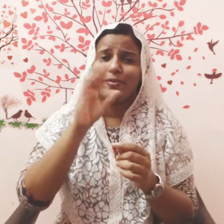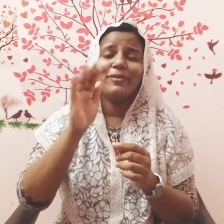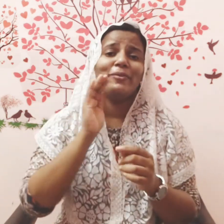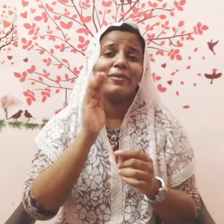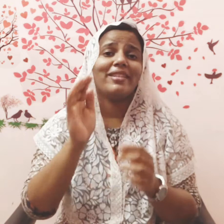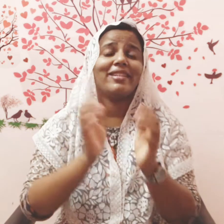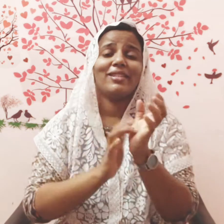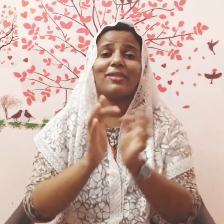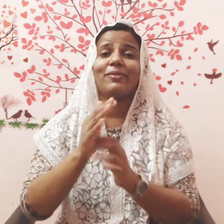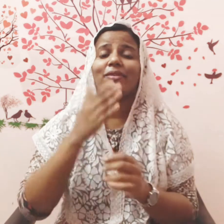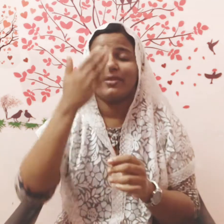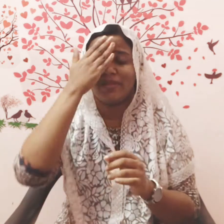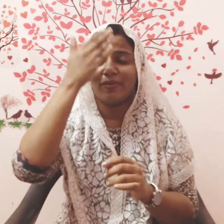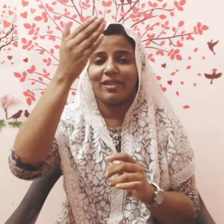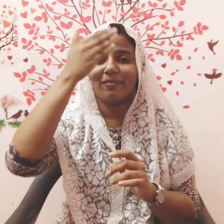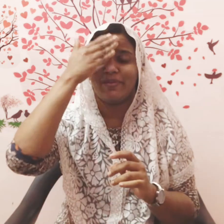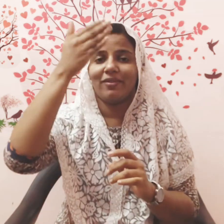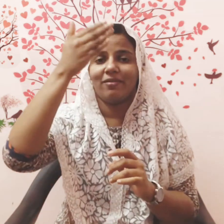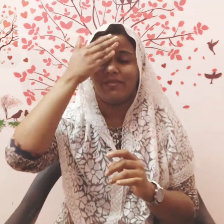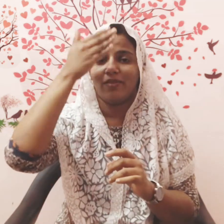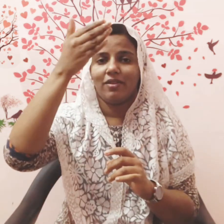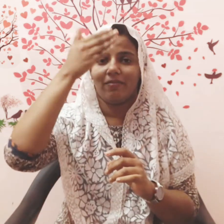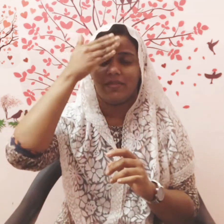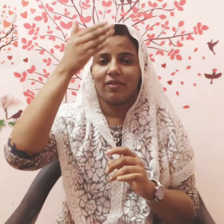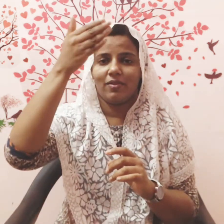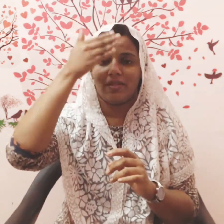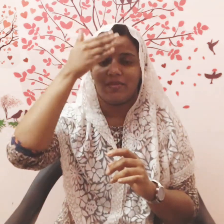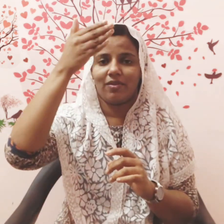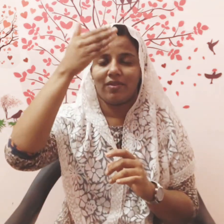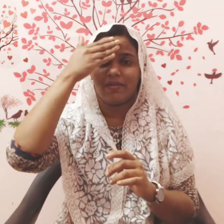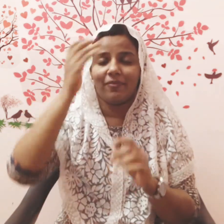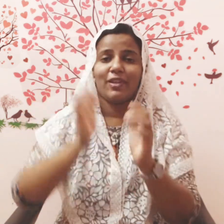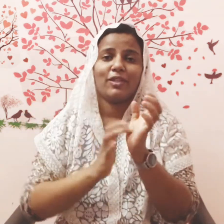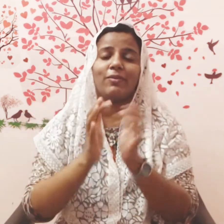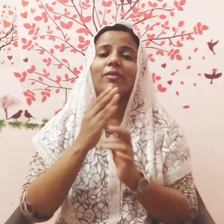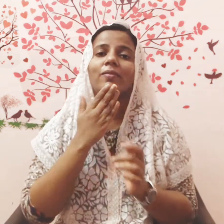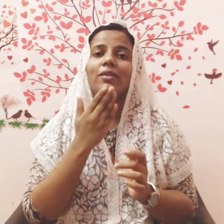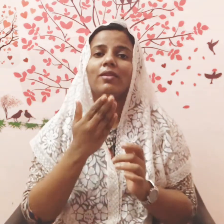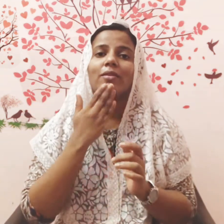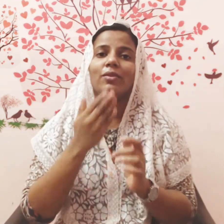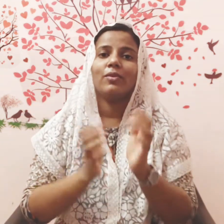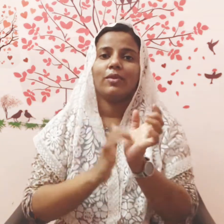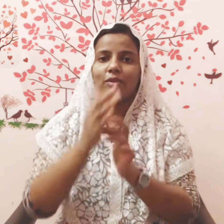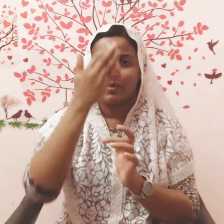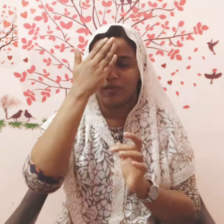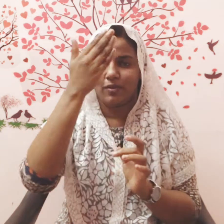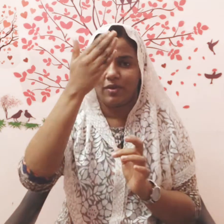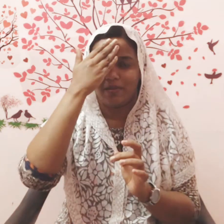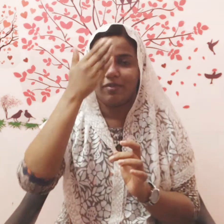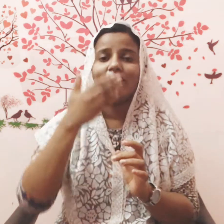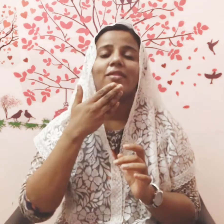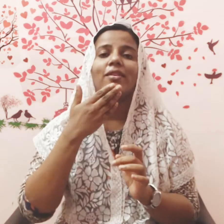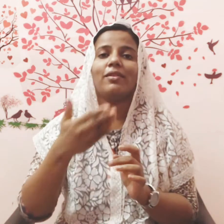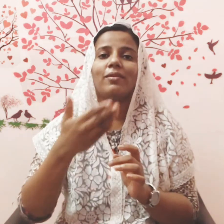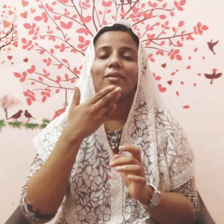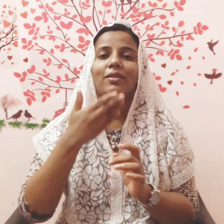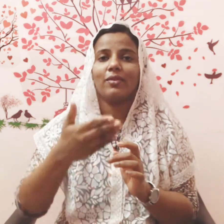എല്ലാവരെയും ശബ്ദം ഉയർത്തി സ്തോത്രം പറഞ്ഞേ. സ്തോത്രം പിതാവേ, സ്തോത്രം, സ്തോത്രം പിതാവേ, സ്തോത്രം പിതാവേ. ഞങ്ങൾ അങ്ങേ നന്ദിയോടെ സ്തുതിക്കുന്നു, നന്ദിയോടെ സ്തുതിക്കുന്നു, നന്ദിയോടെ